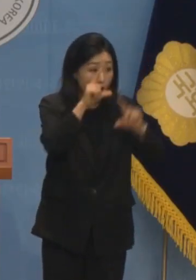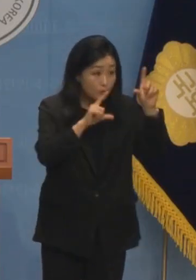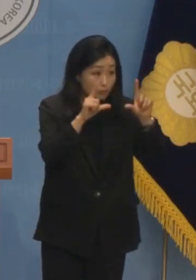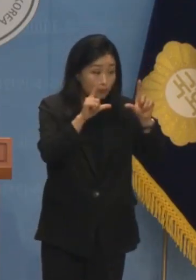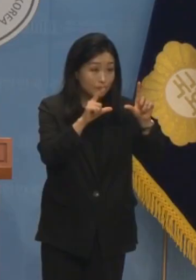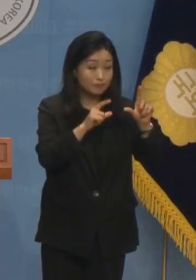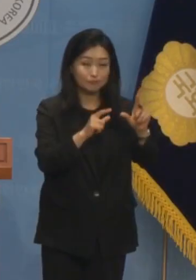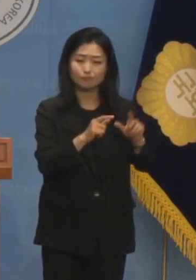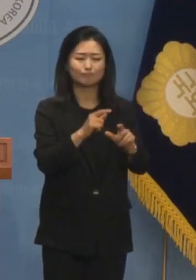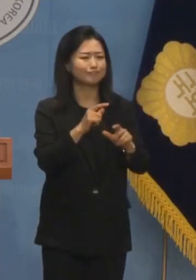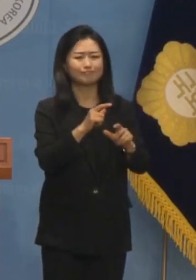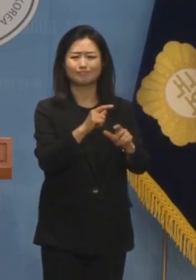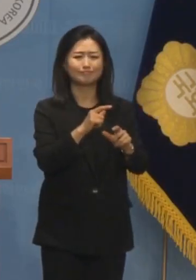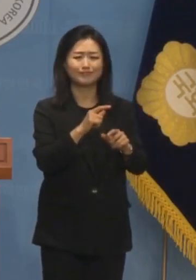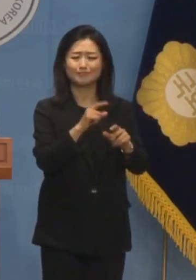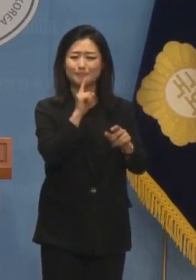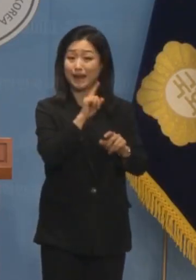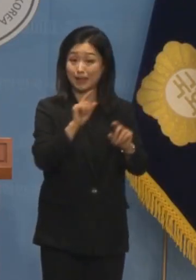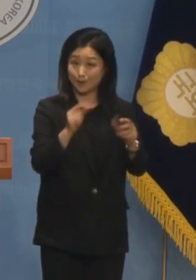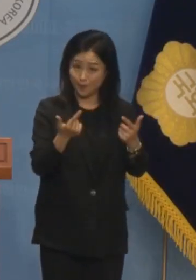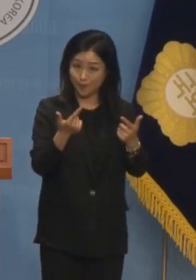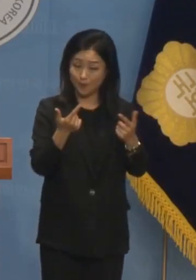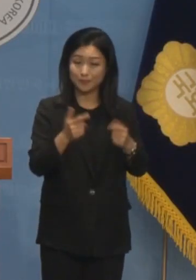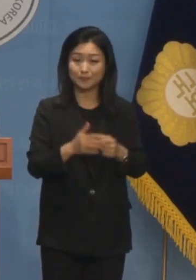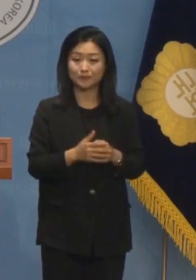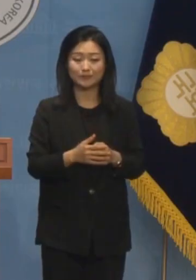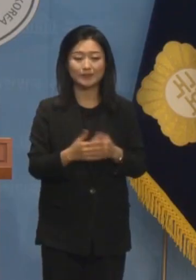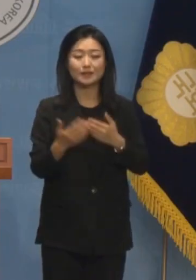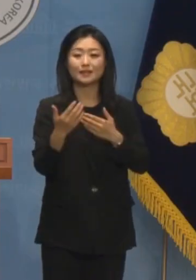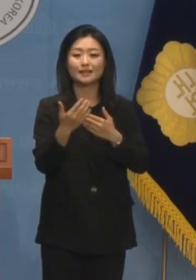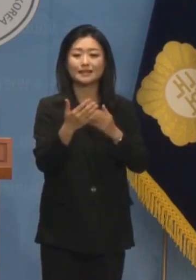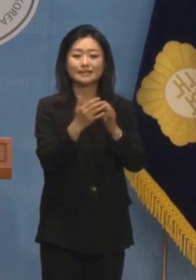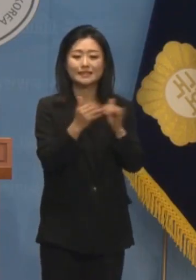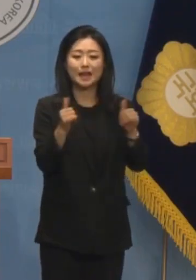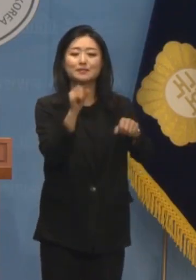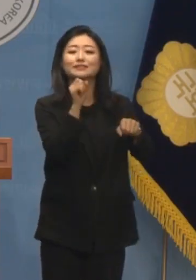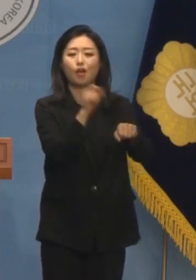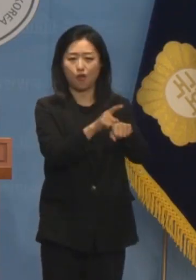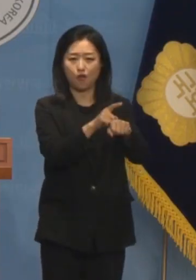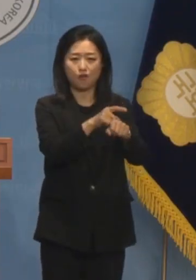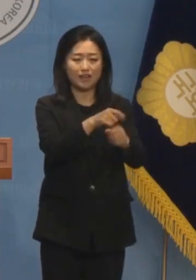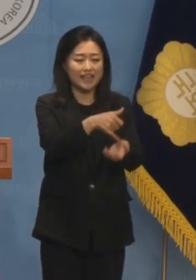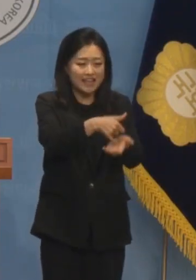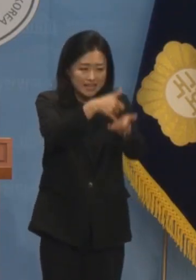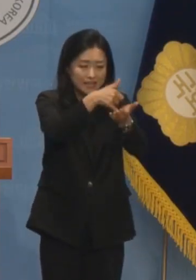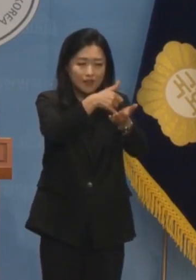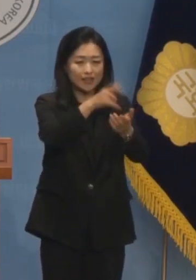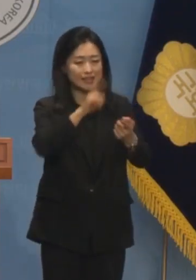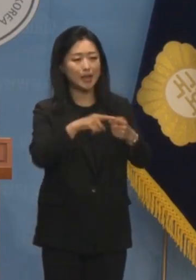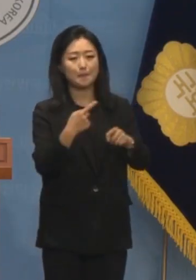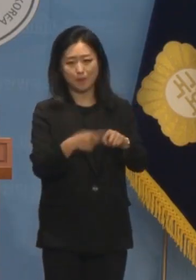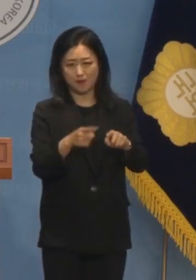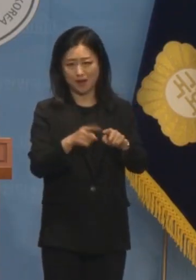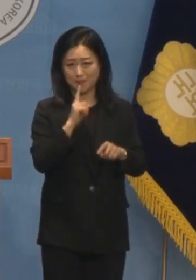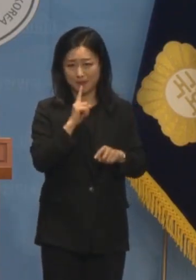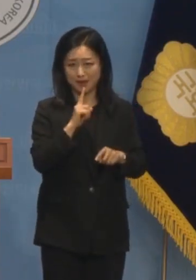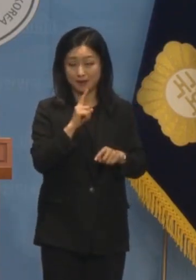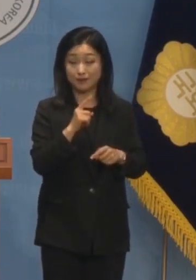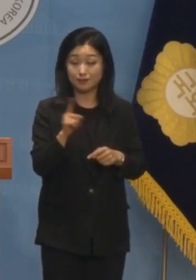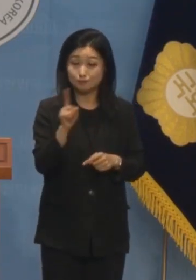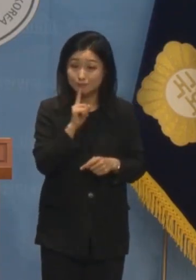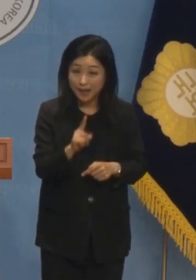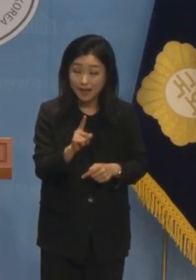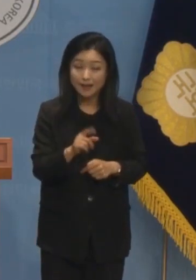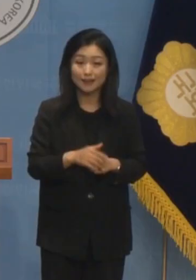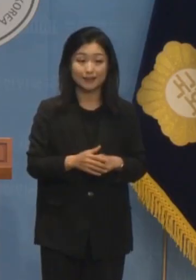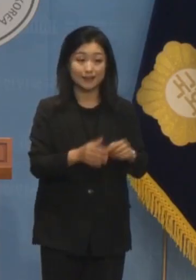아닙니다. 굳이 따지면 인품에 대한 인상입니다. 조국 대표는 이전에도